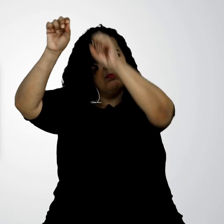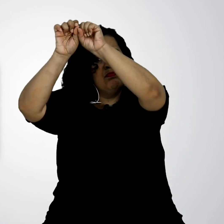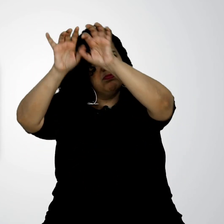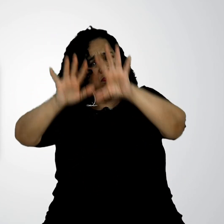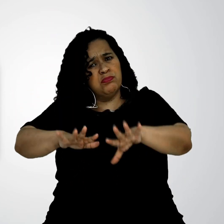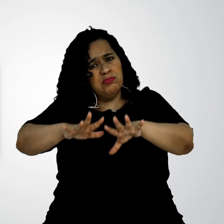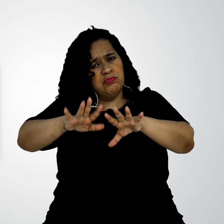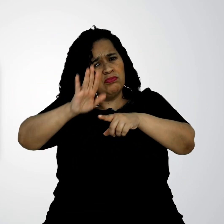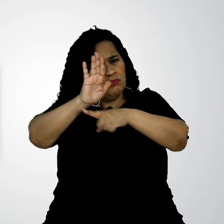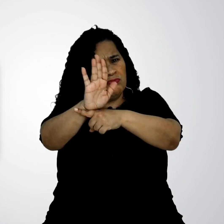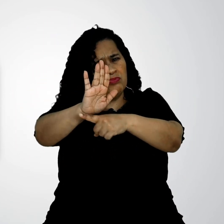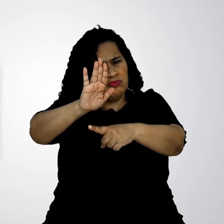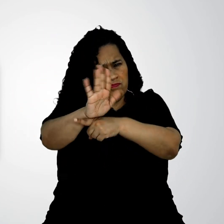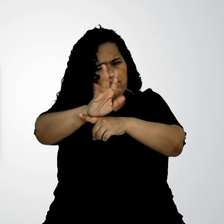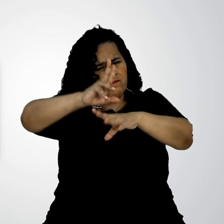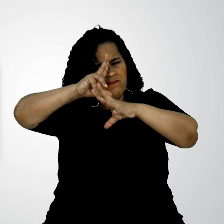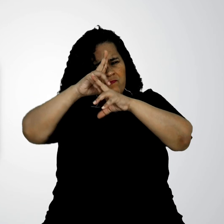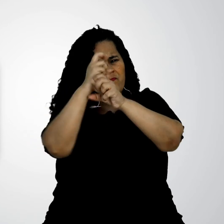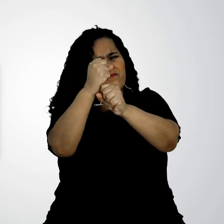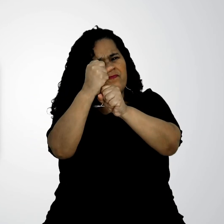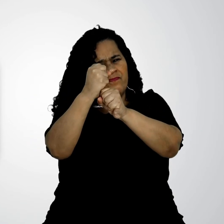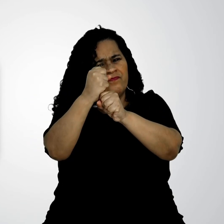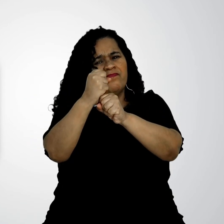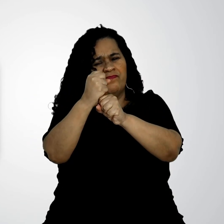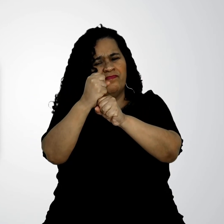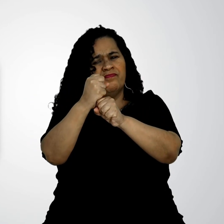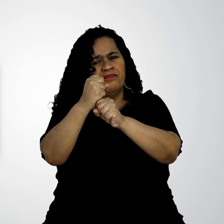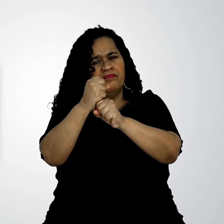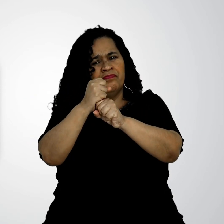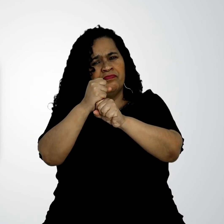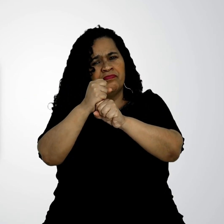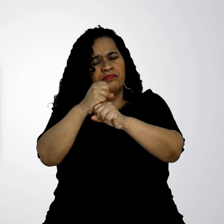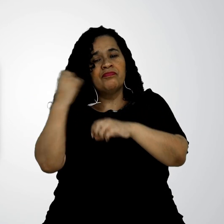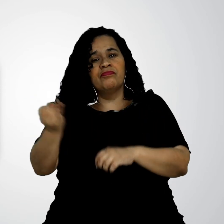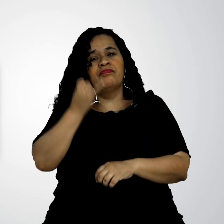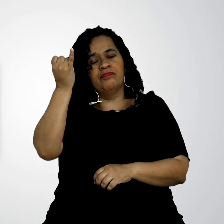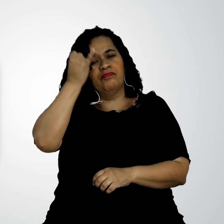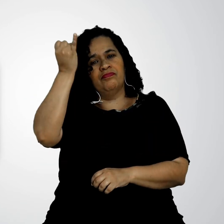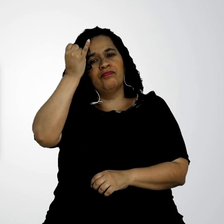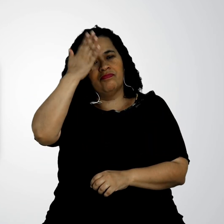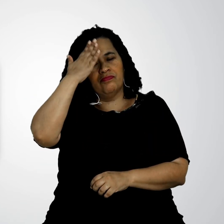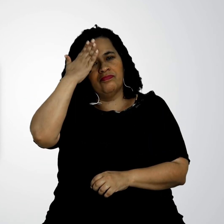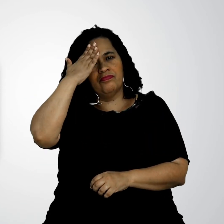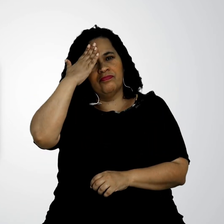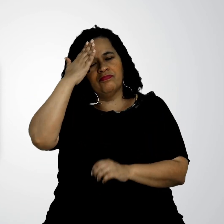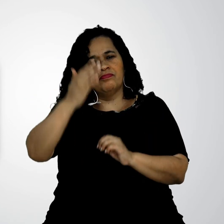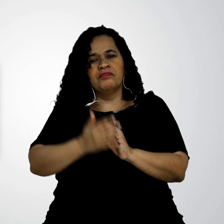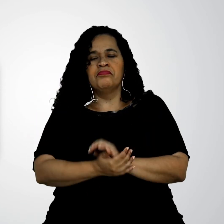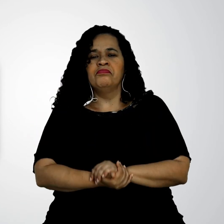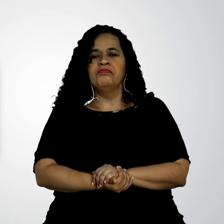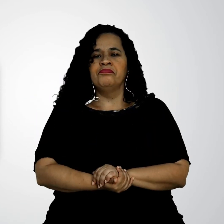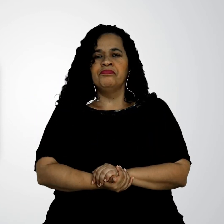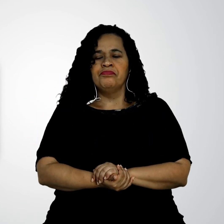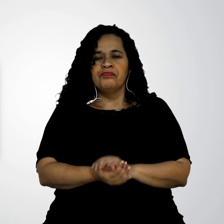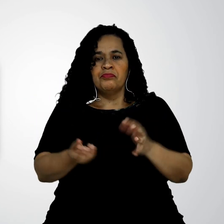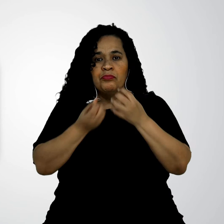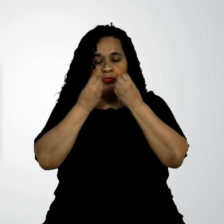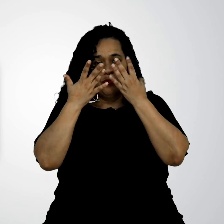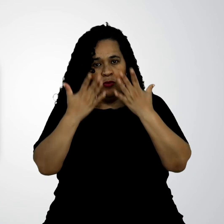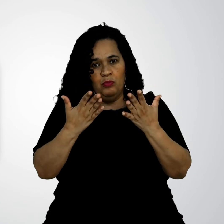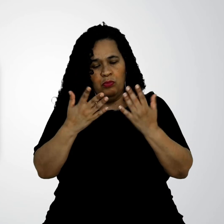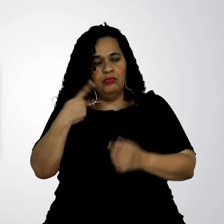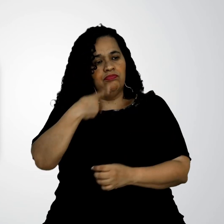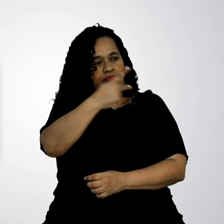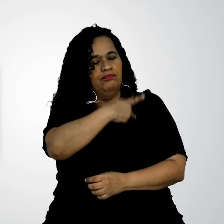dando forças para que a gente viva essa transformação. Isso é importante a gente levar em conta. Legal. Bom, vamos então, pastor